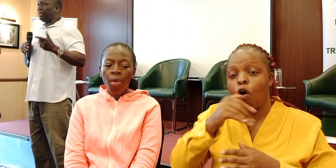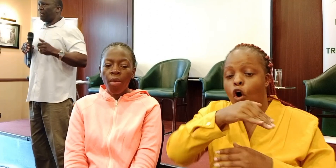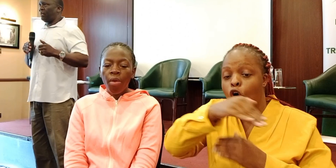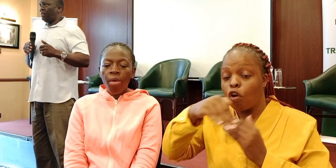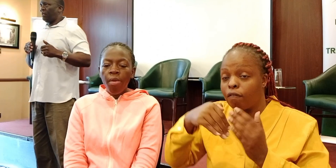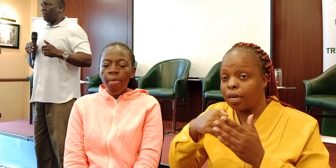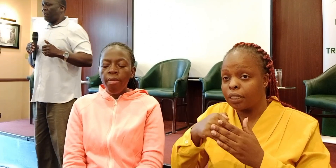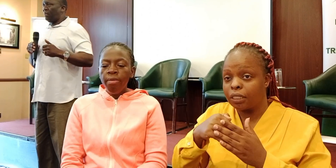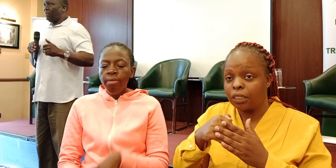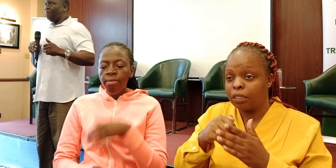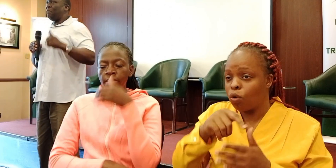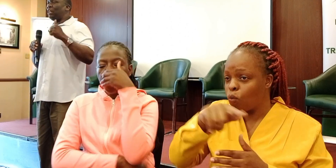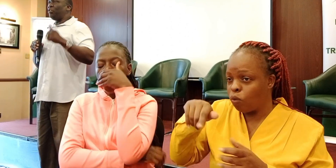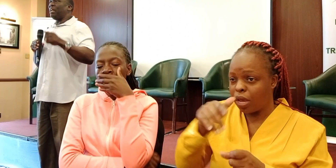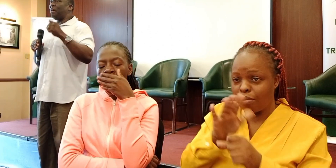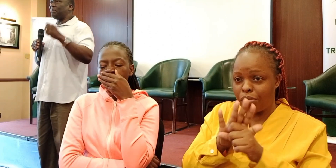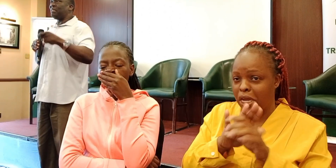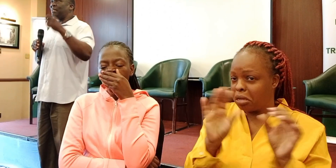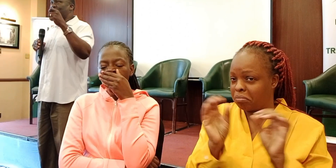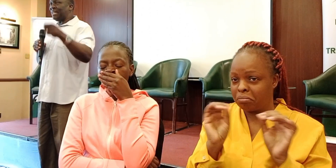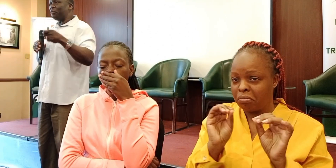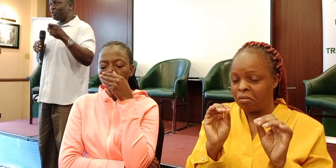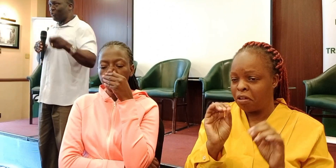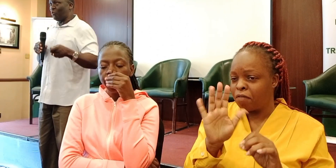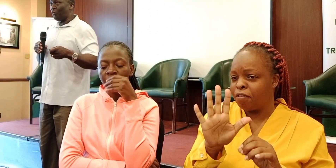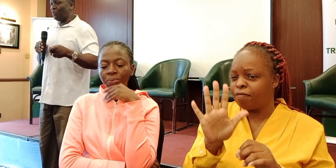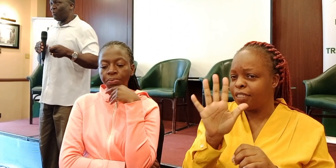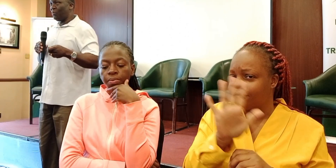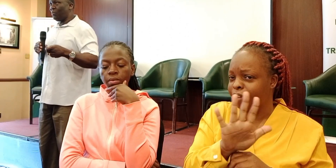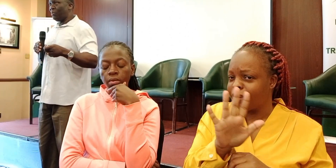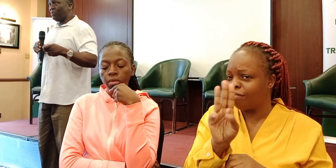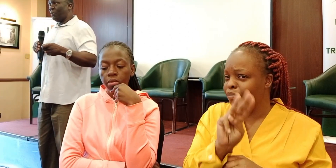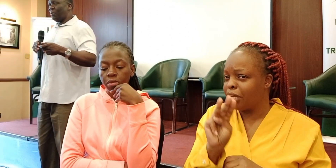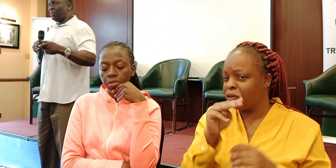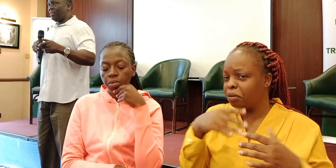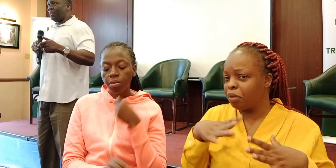Hatuko wengi, milioni 55 tu